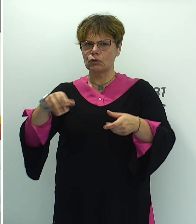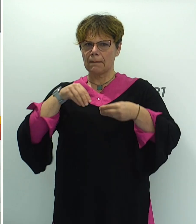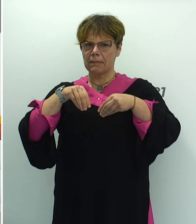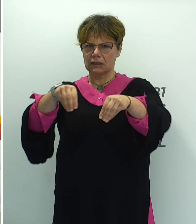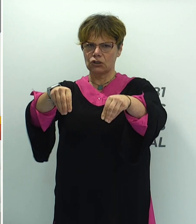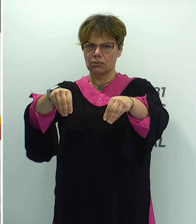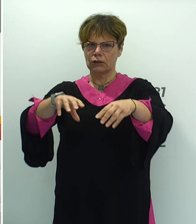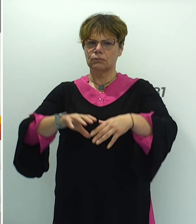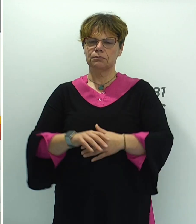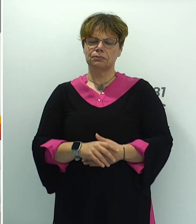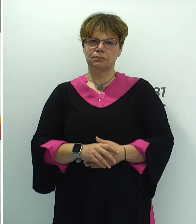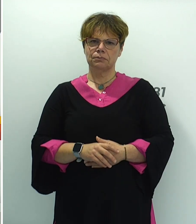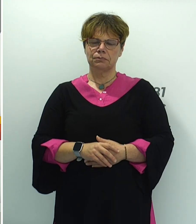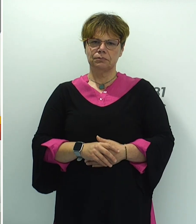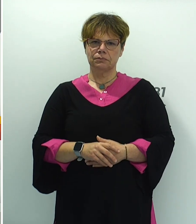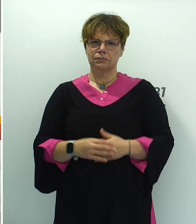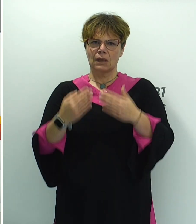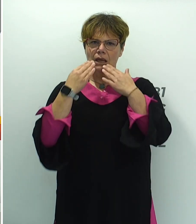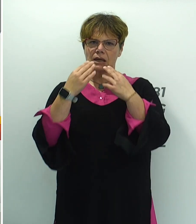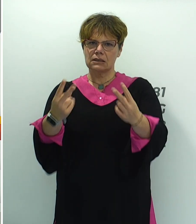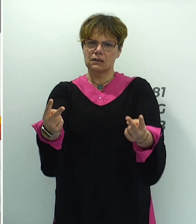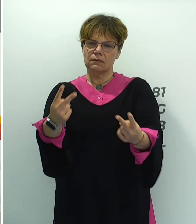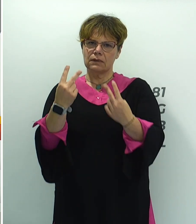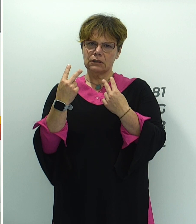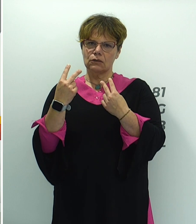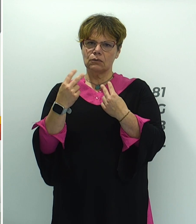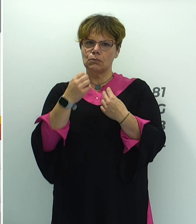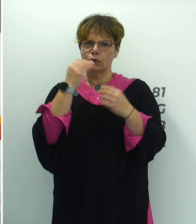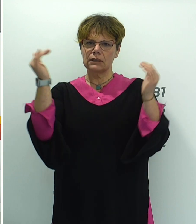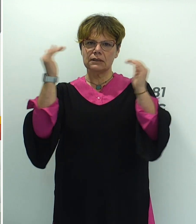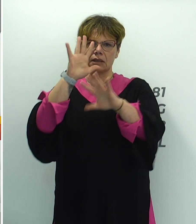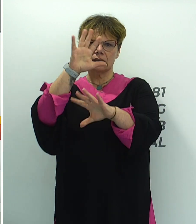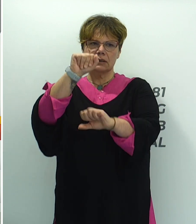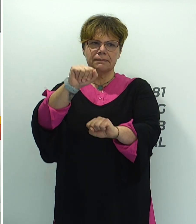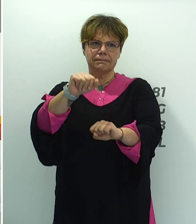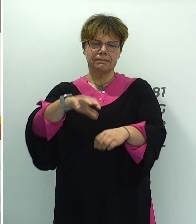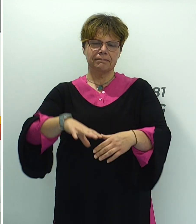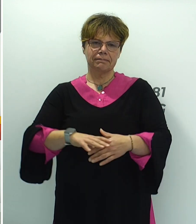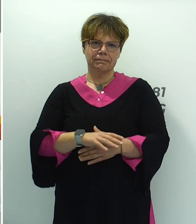Grazie per averci seguito, buona serata.